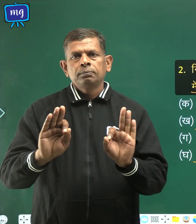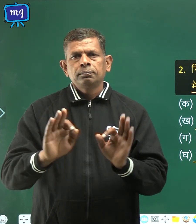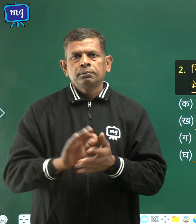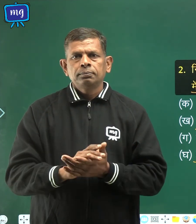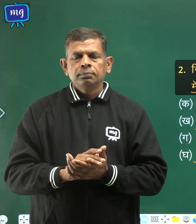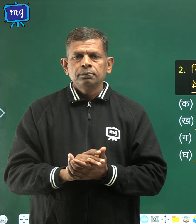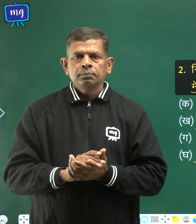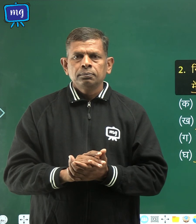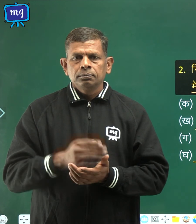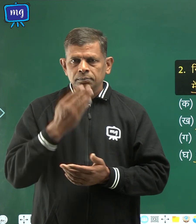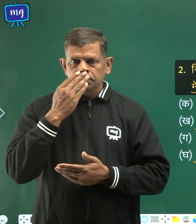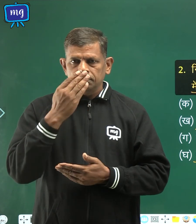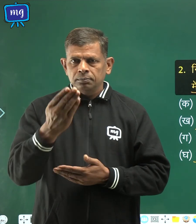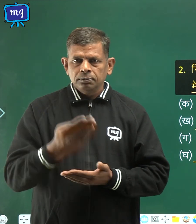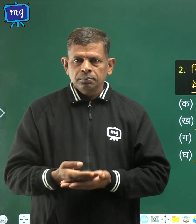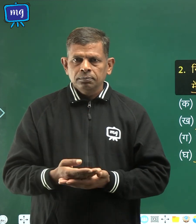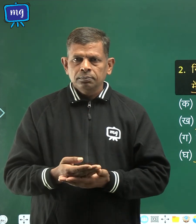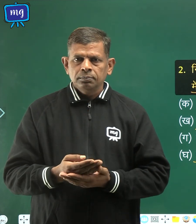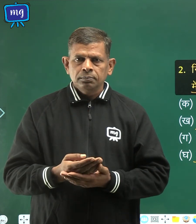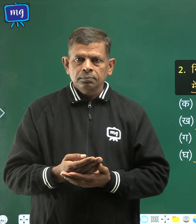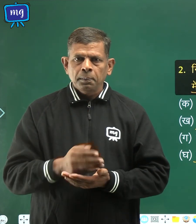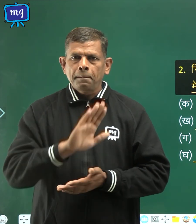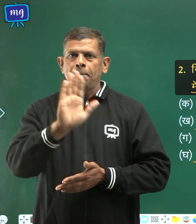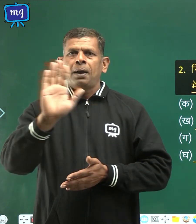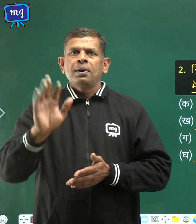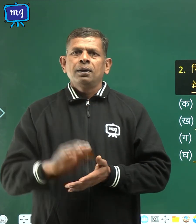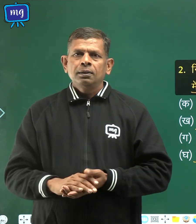समाप्त हुआ। धन्यवाद। बाय बाय।